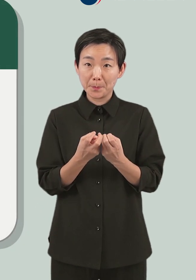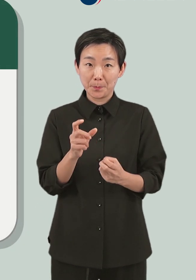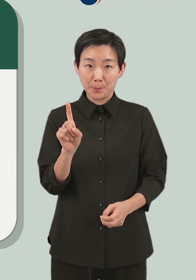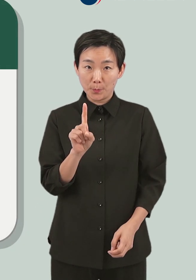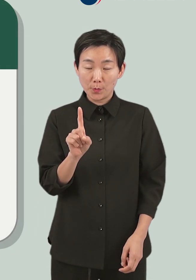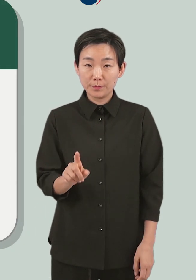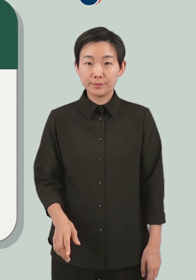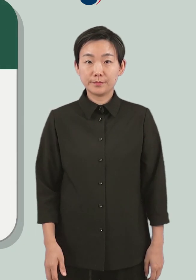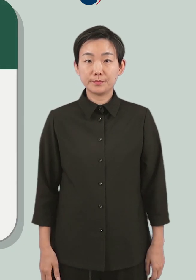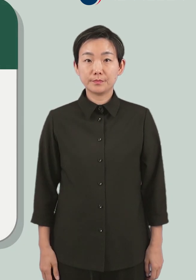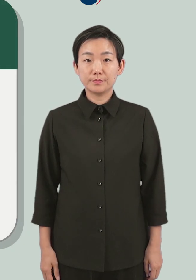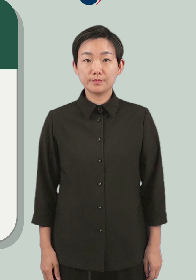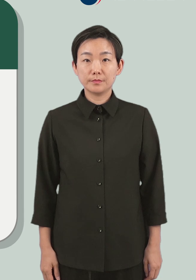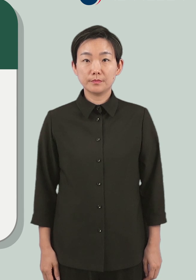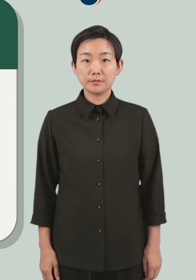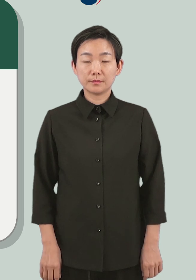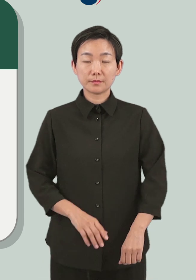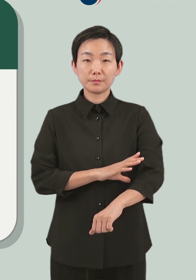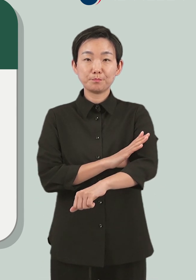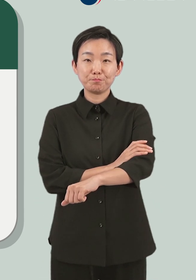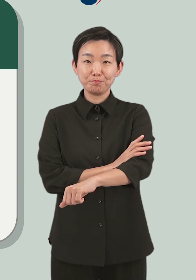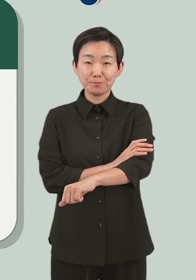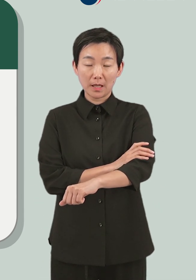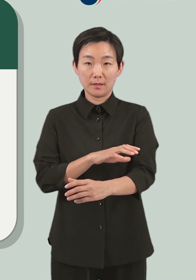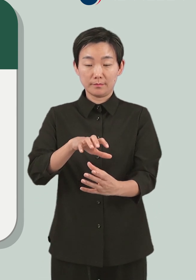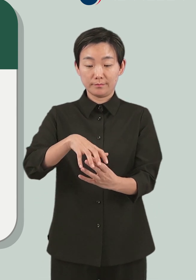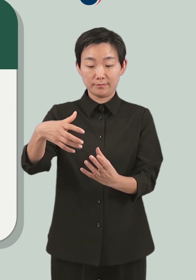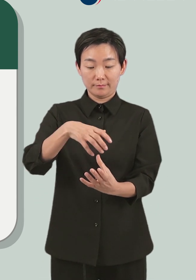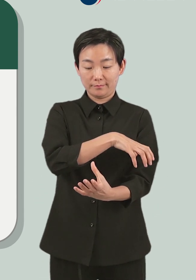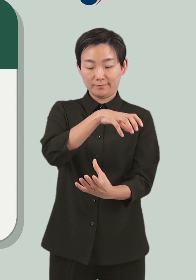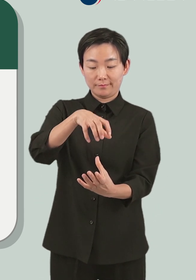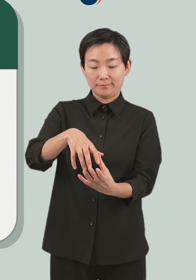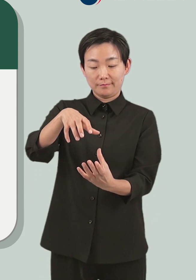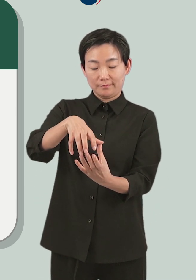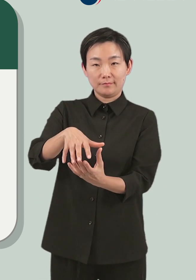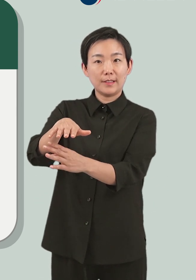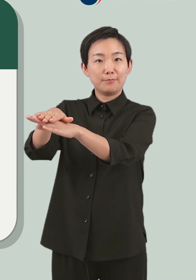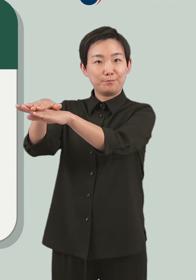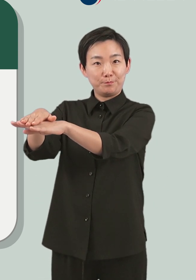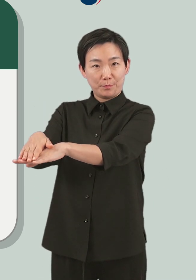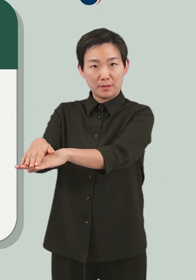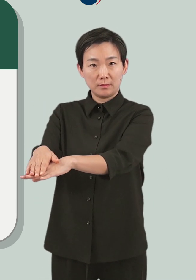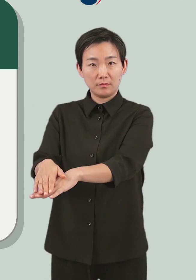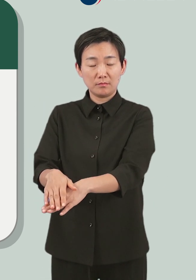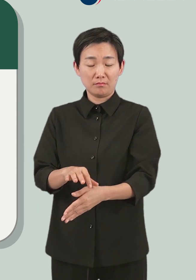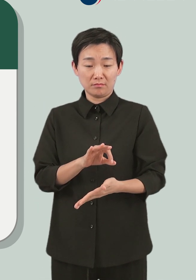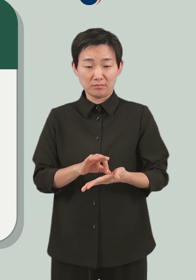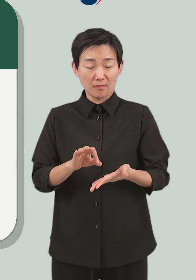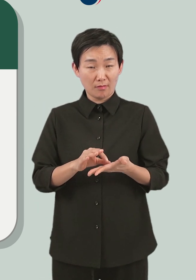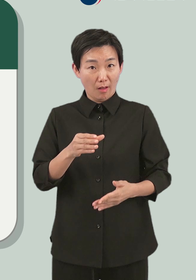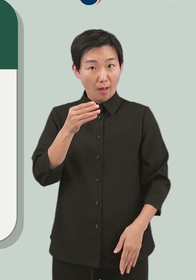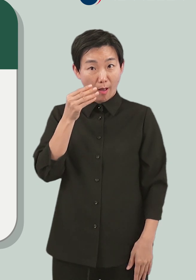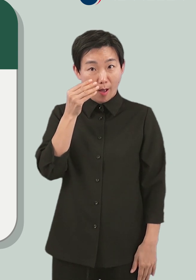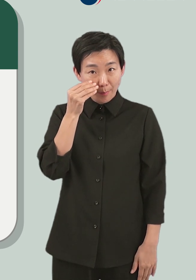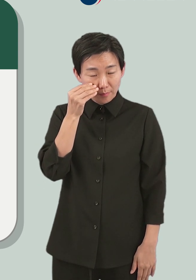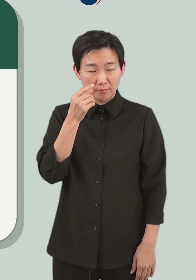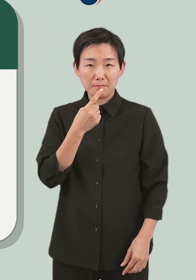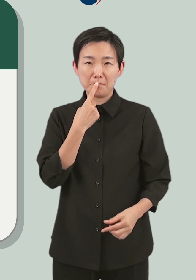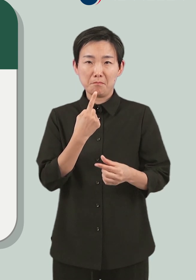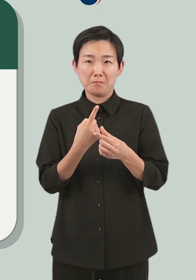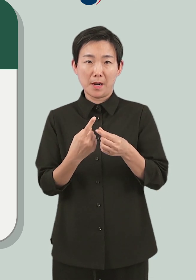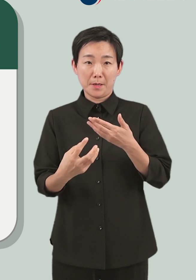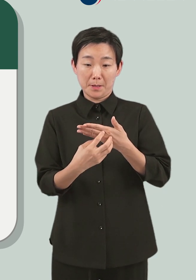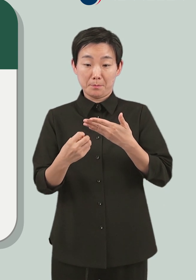후 보관 및 관리 방법은 무엇입니까? 기기를 사용한 후에는 수납 케이스에 넣어 보관합니다.